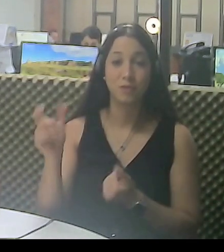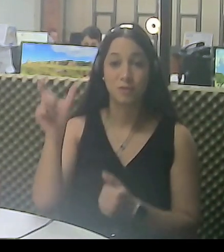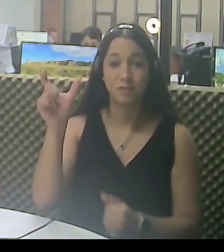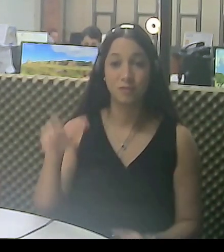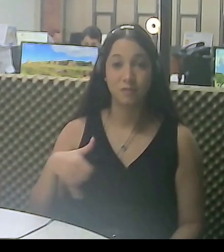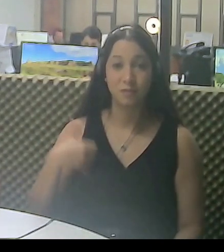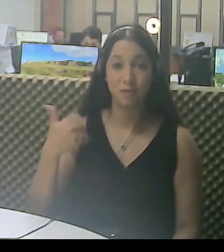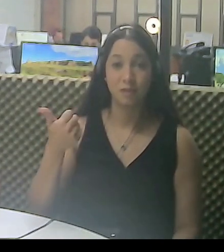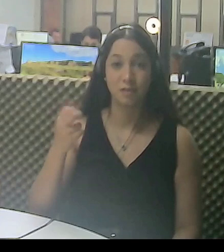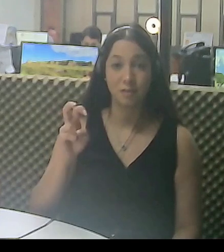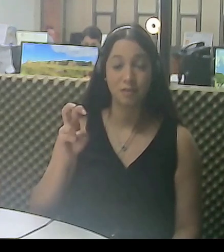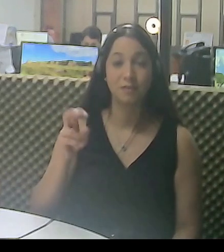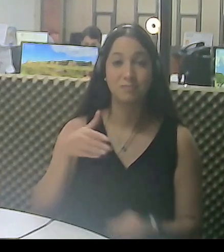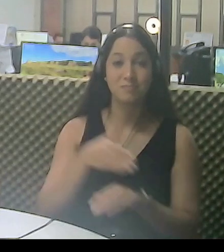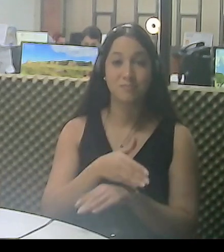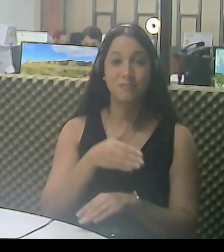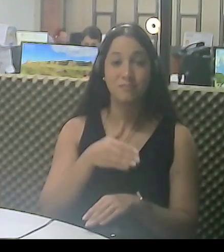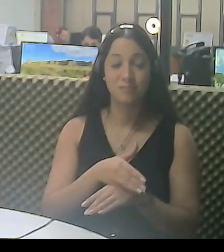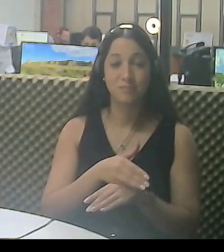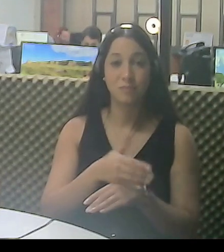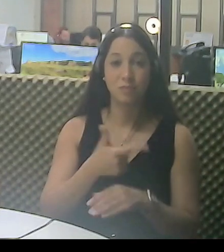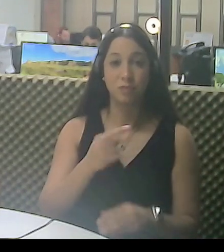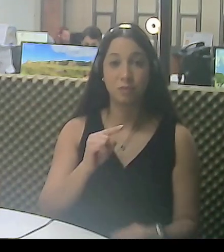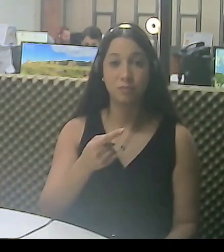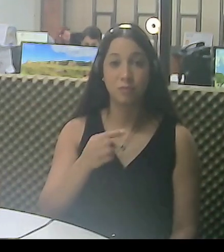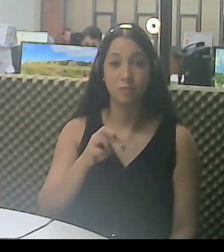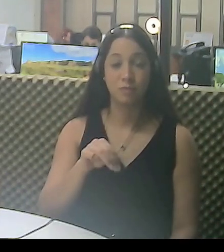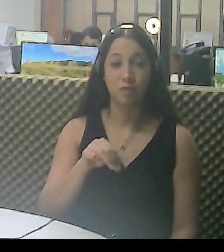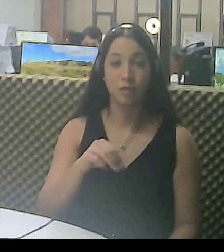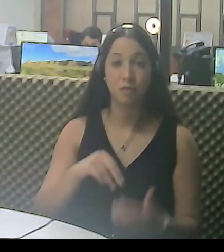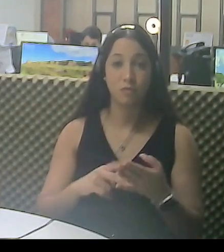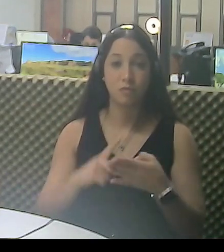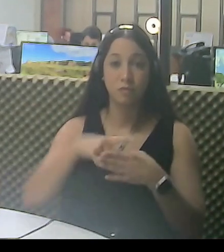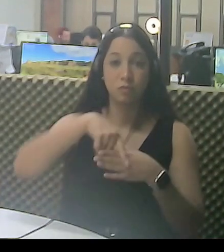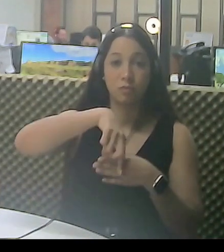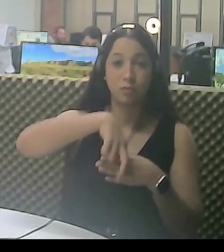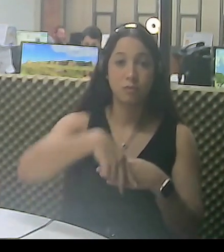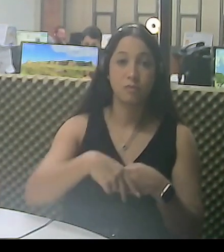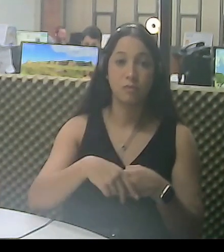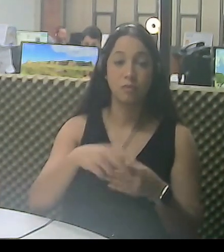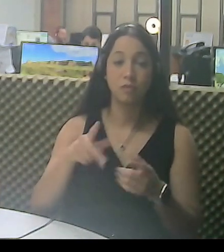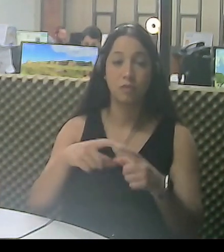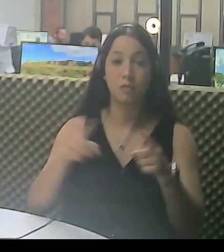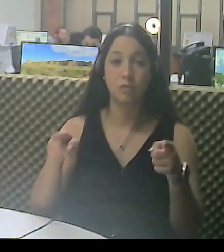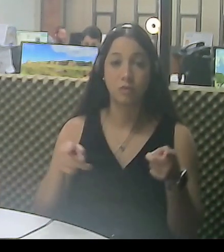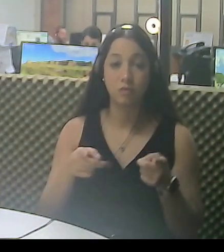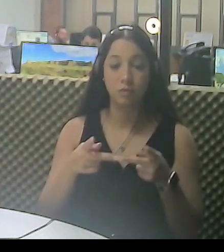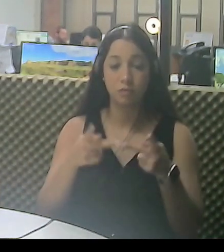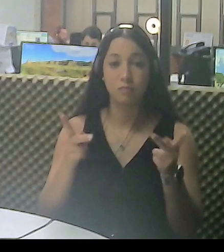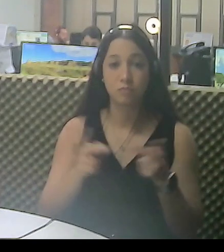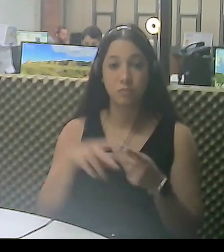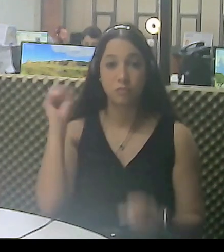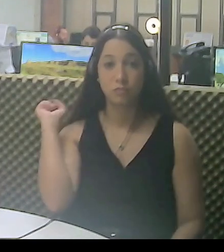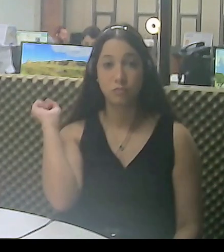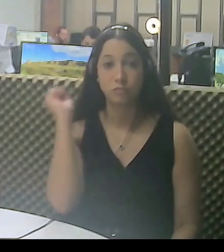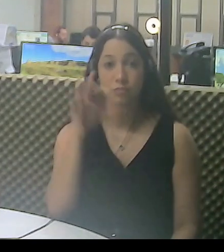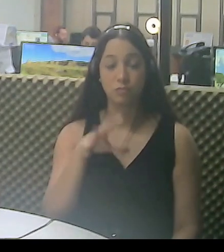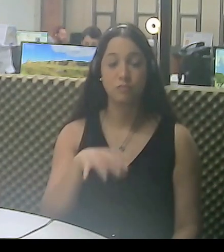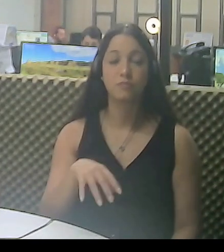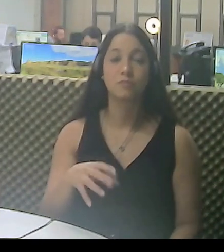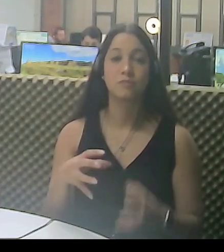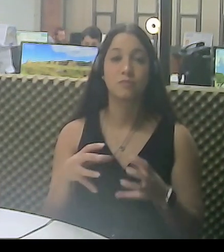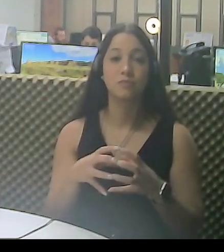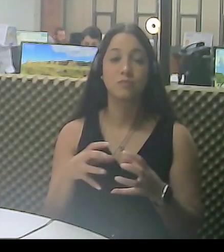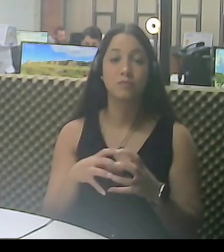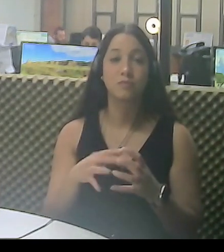15 anos, participa das provas de 2 mil metros com obstáculos e lançamento de disco. Desde que passou a integrar a equipe